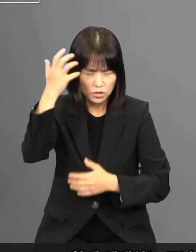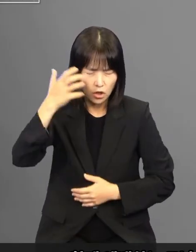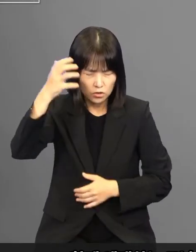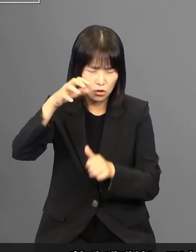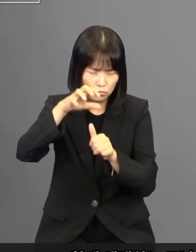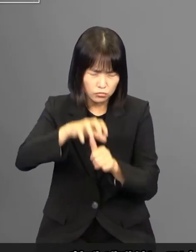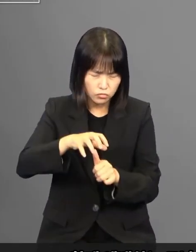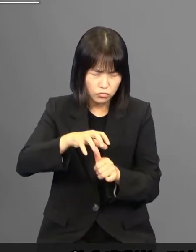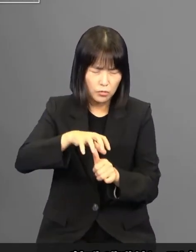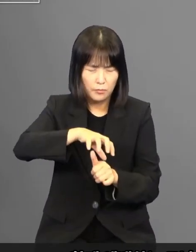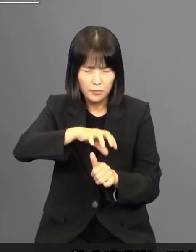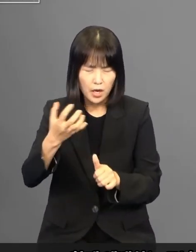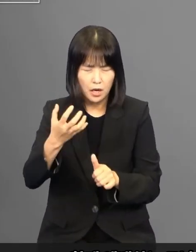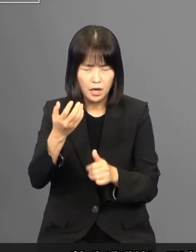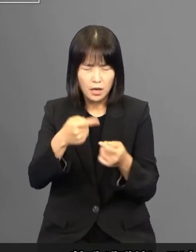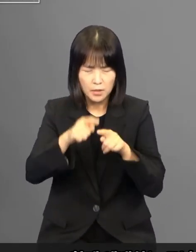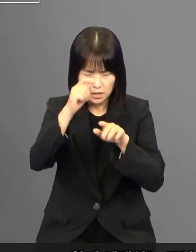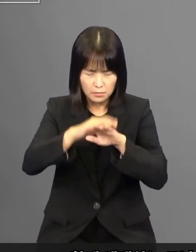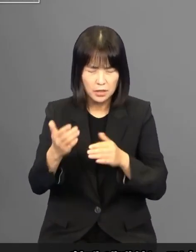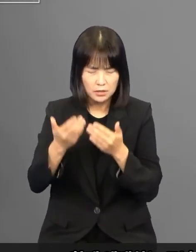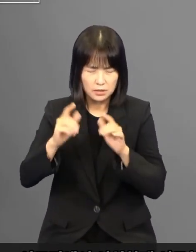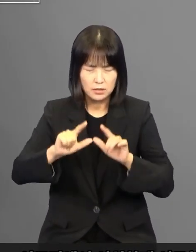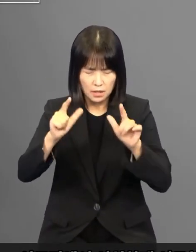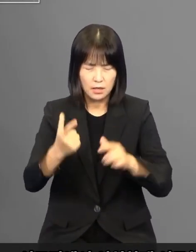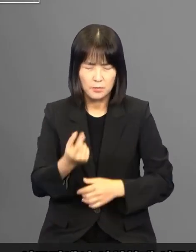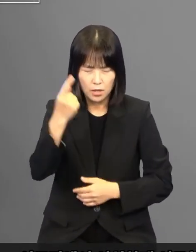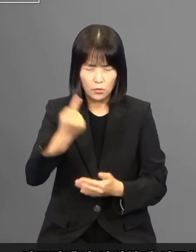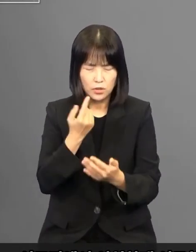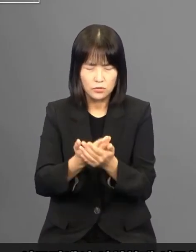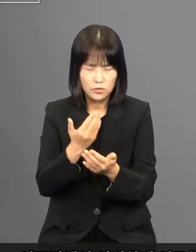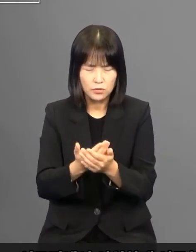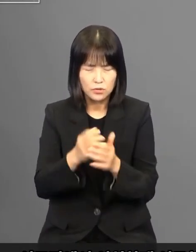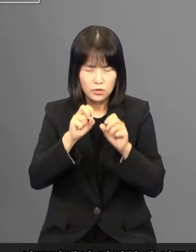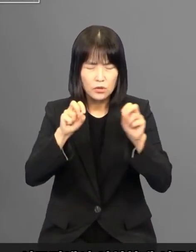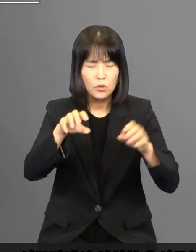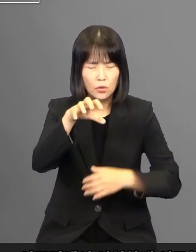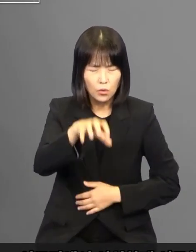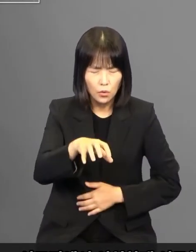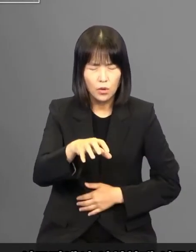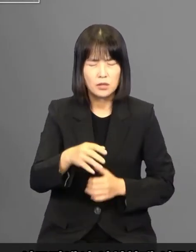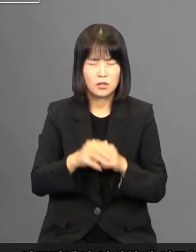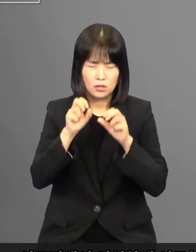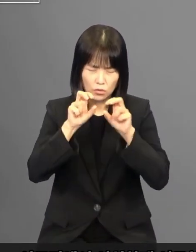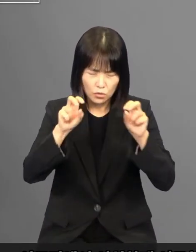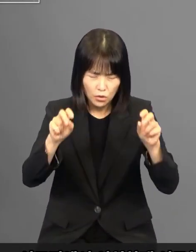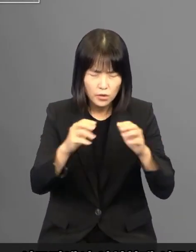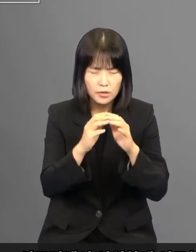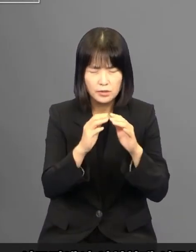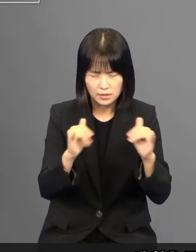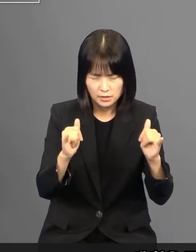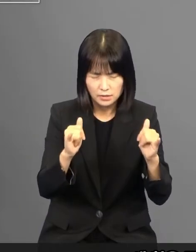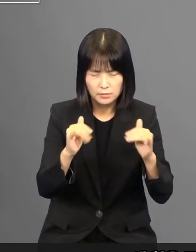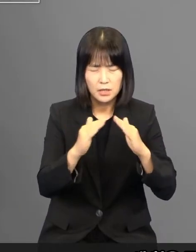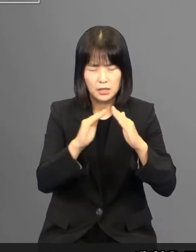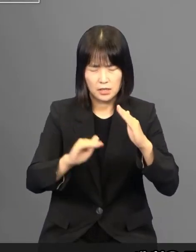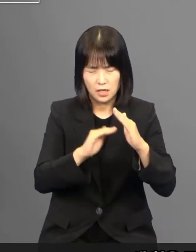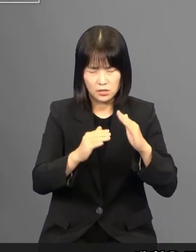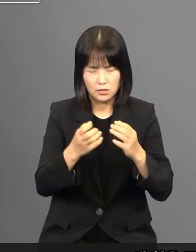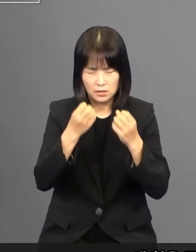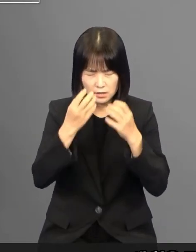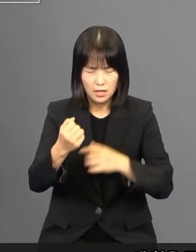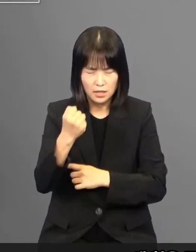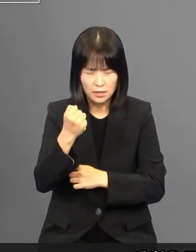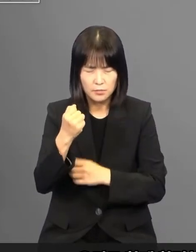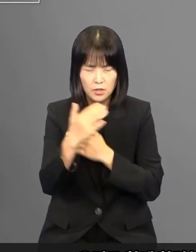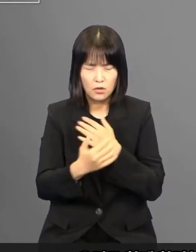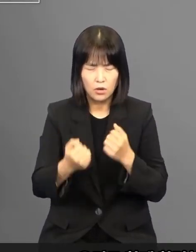함께 예배하는 그날 속히 오게 하여 주시옵소서. 선교지에서 신실하게 선교하시는 우리 선교사님들의 가정 가운데 새 힘을 주시고